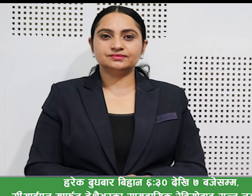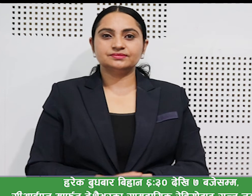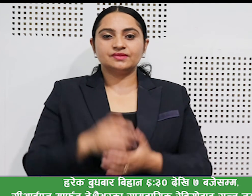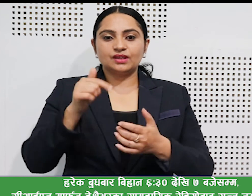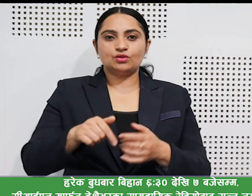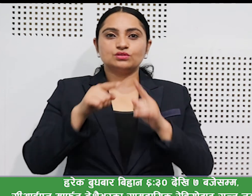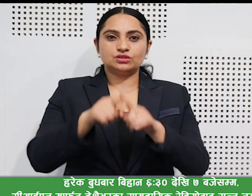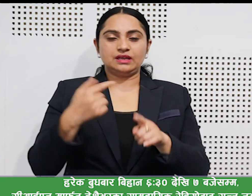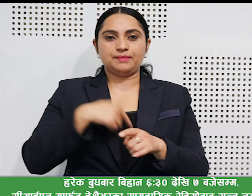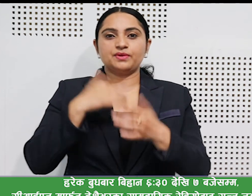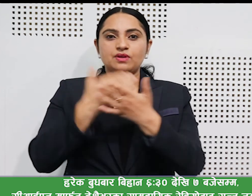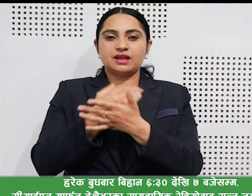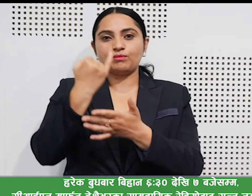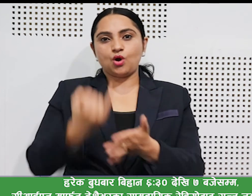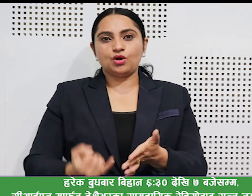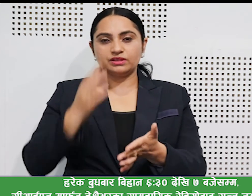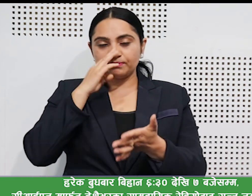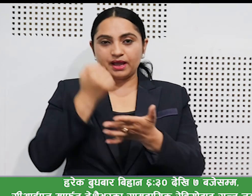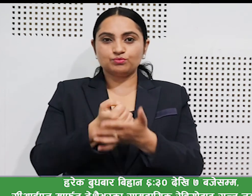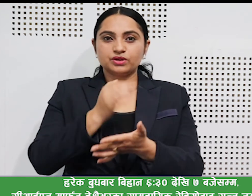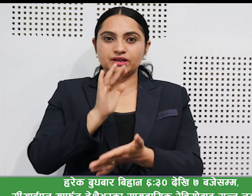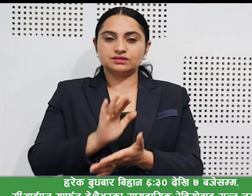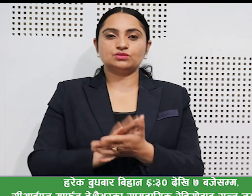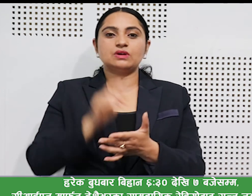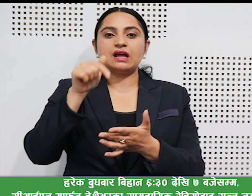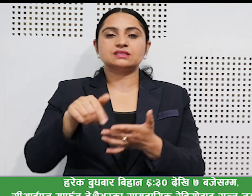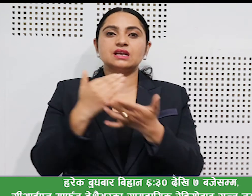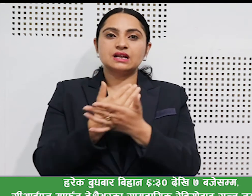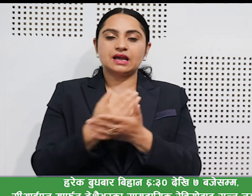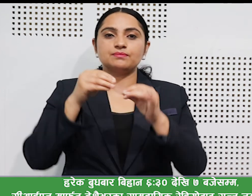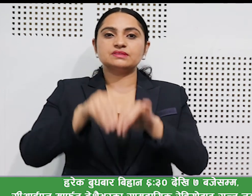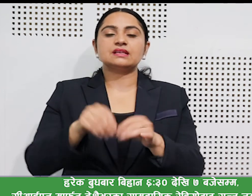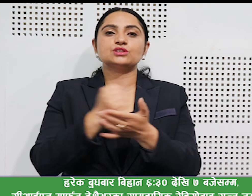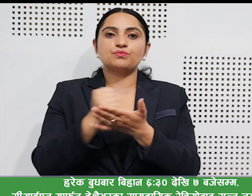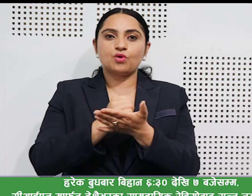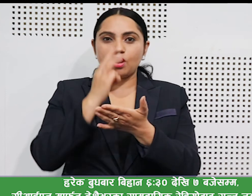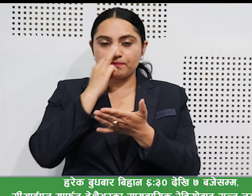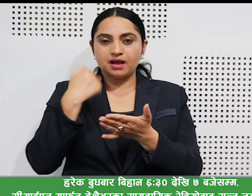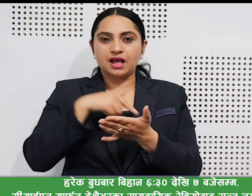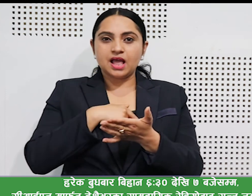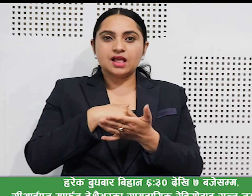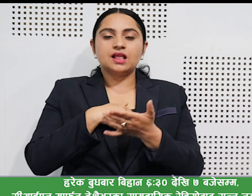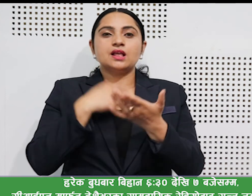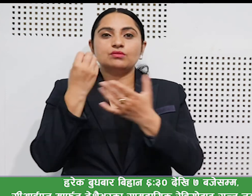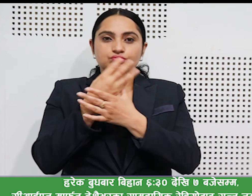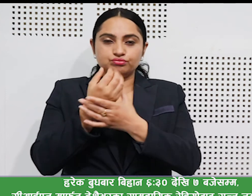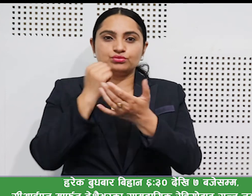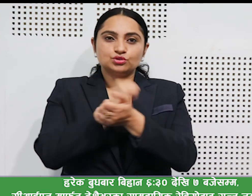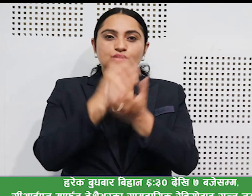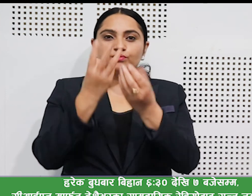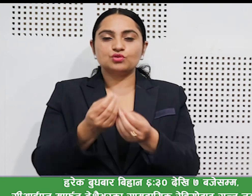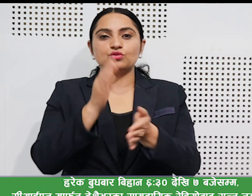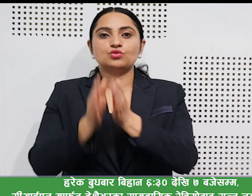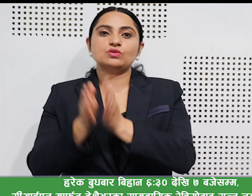यो सँगै अब हामी कार्यक्रमको अन्त्यमा आइपुगेका छौं। आजको कार्यक्रम साझा पहलमा हामीले विपद जोखिम न्यूनीकरण